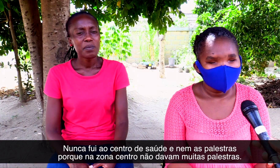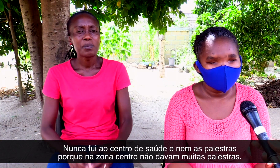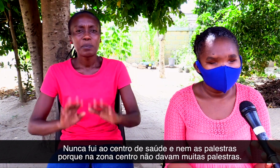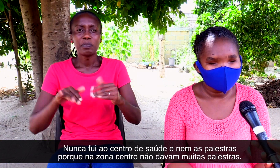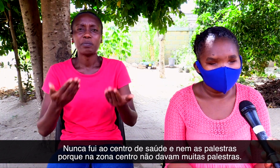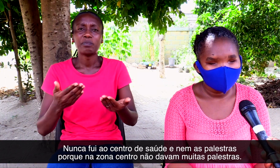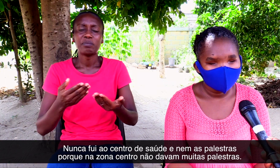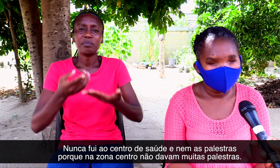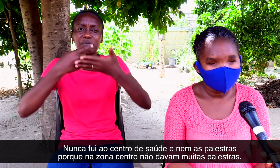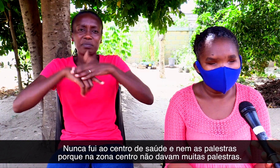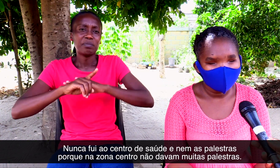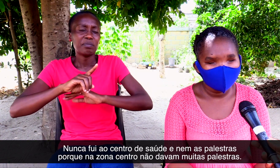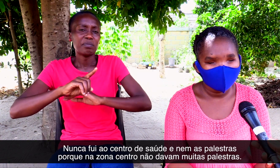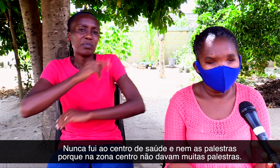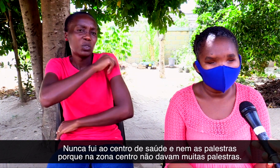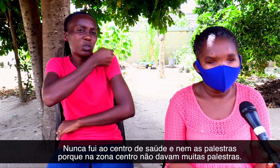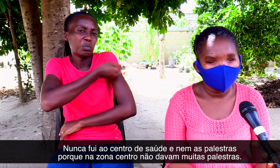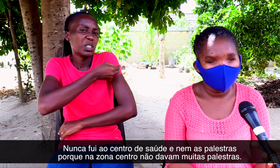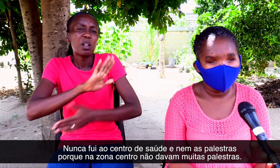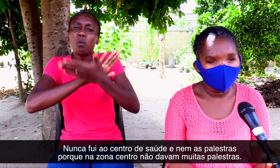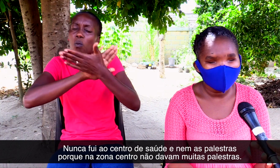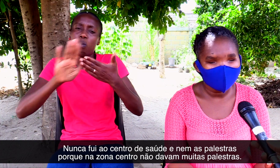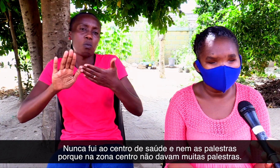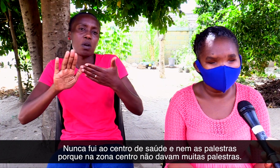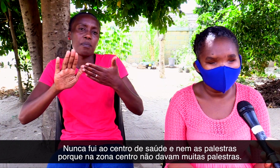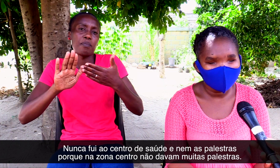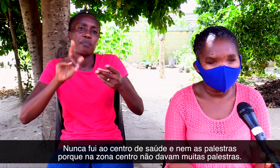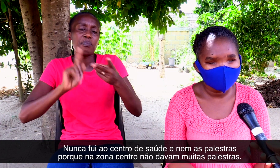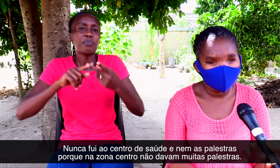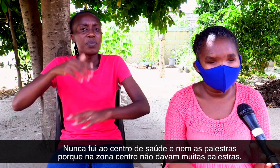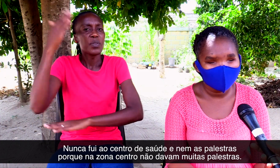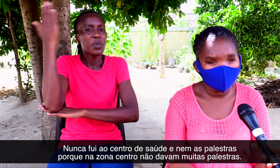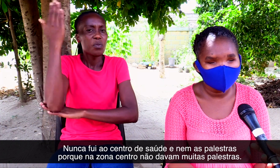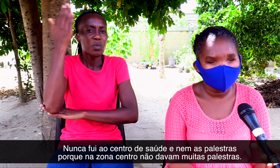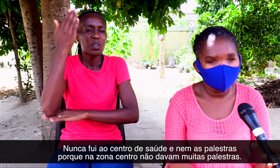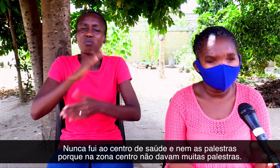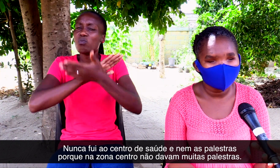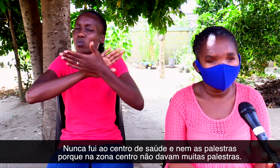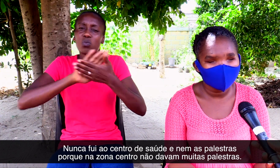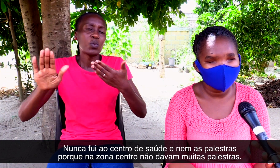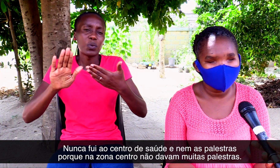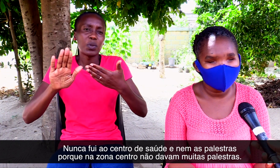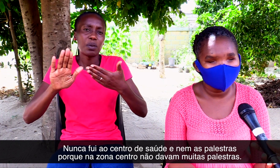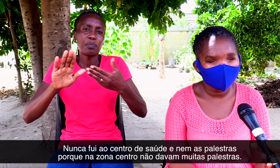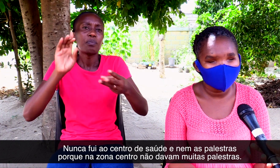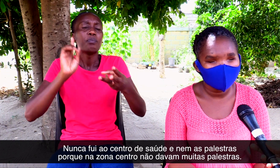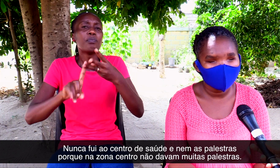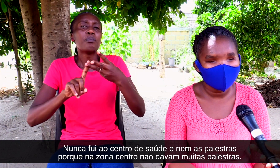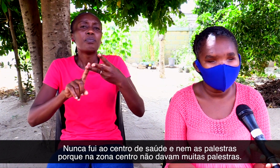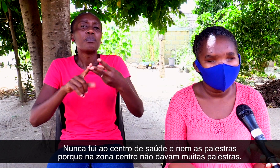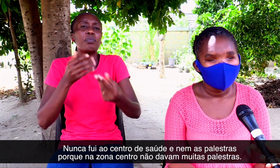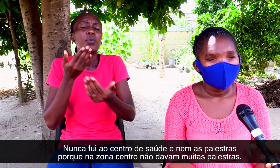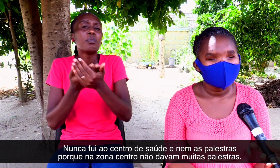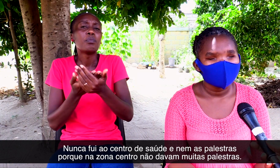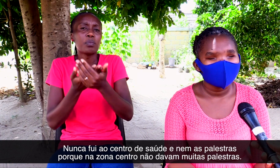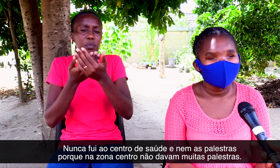Aos centros de saúde eu nunca fui, as palestras também nunca tive,